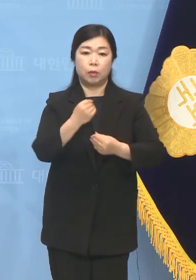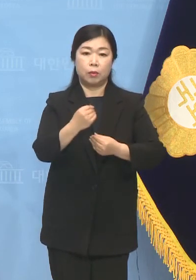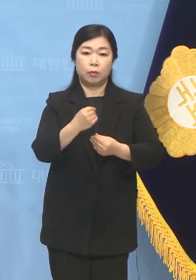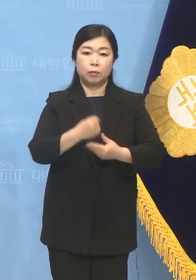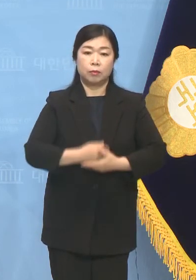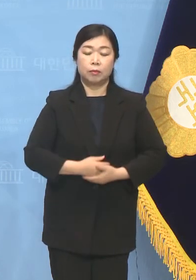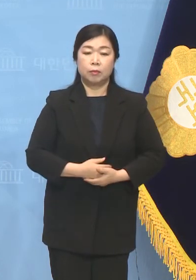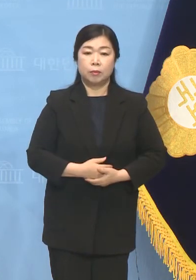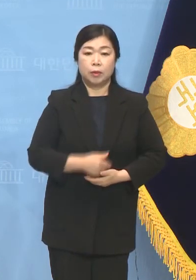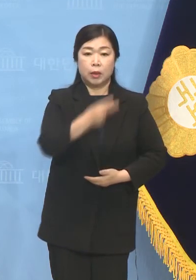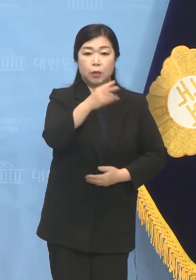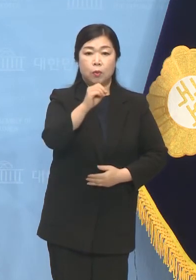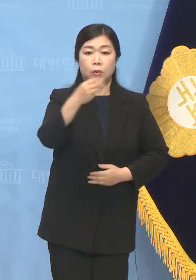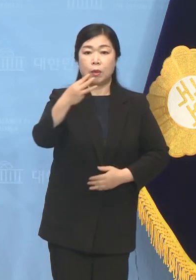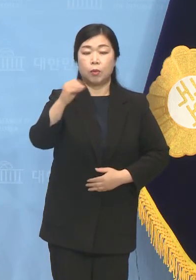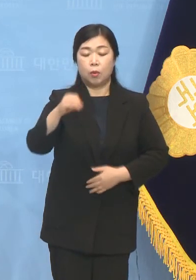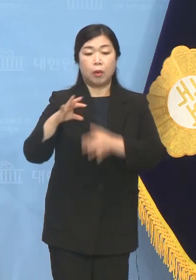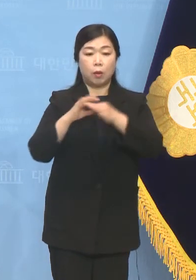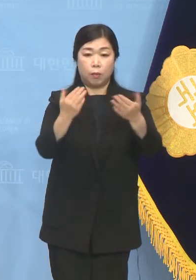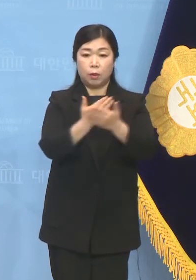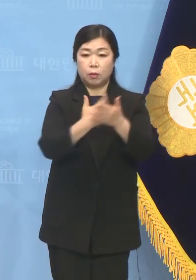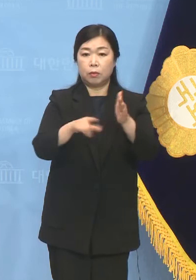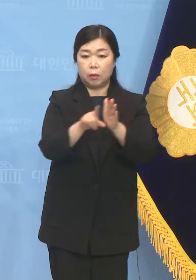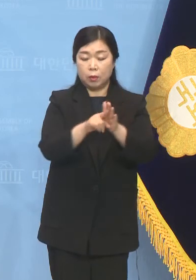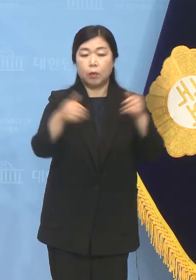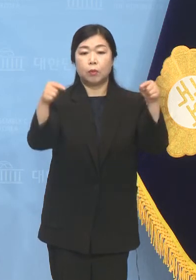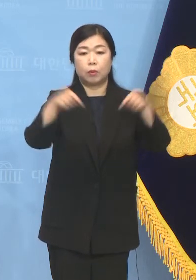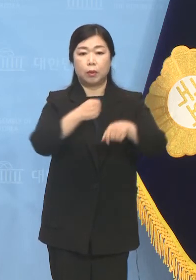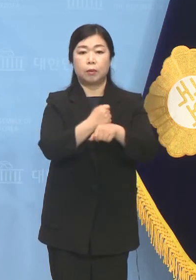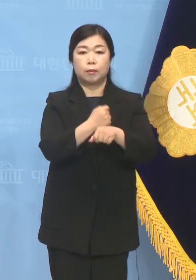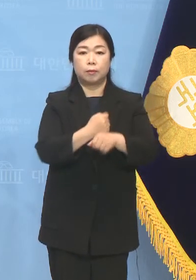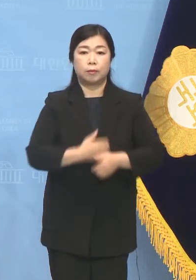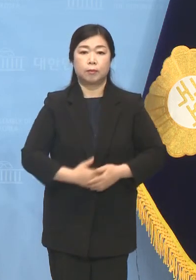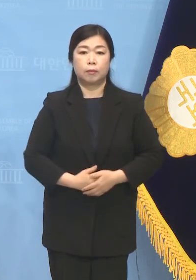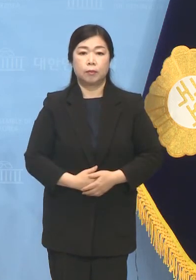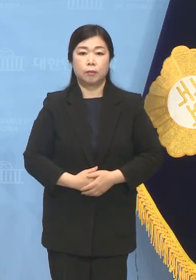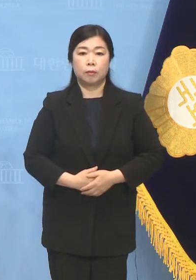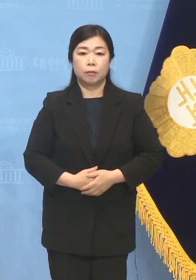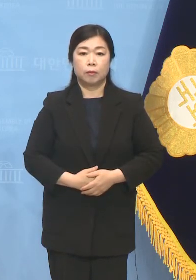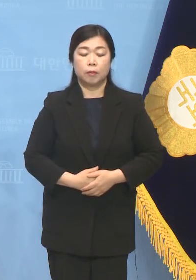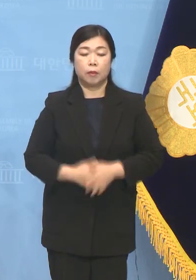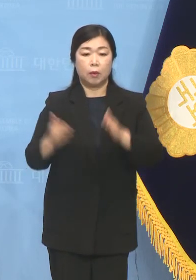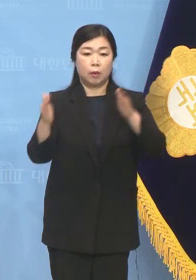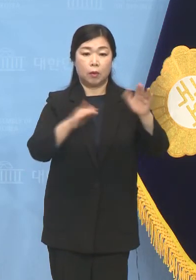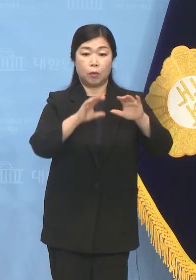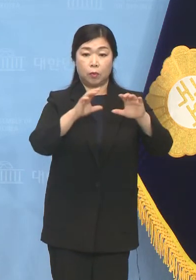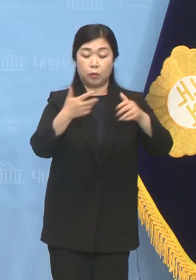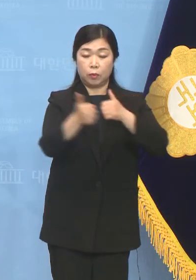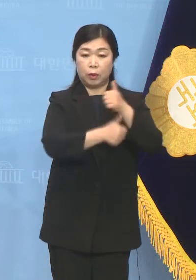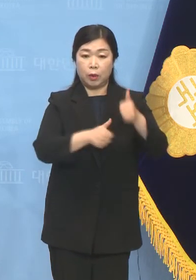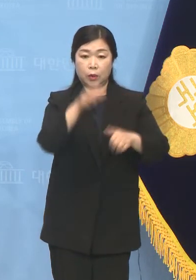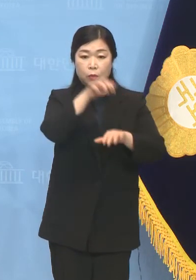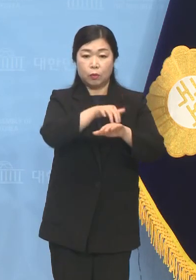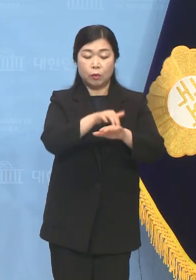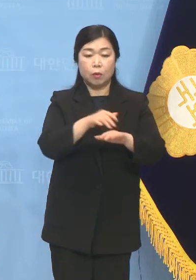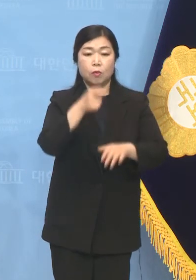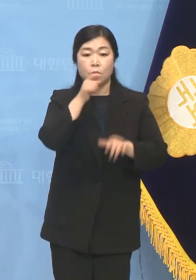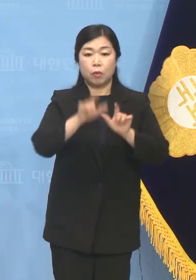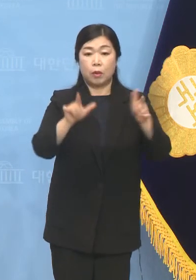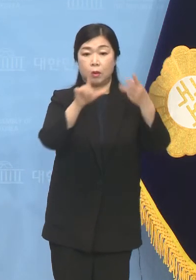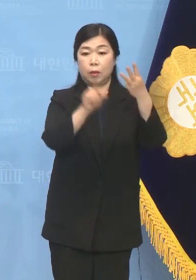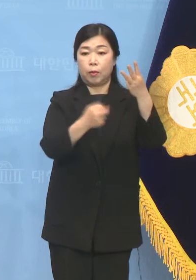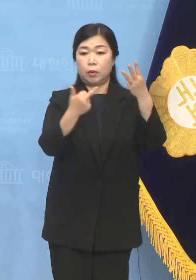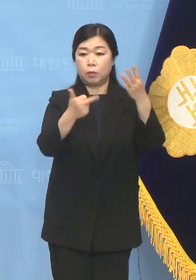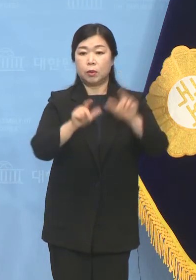안보, 2030 지속 발전 등을 논의할 예정입니다. 다음은 국회의정연수원은 수요일 3월